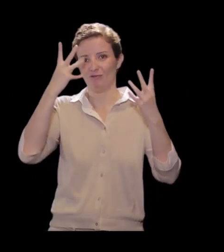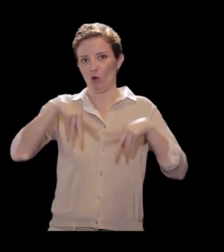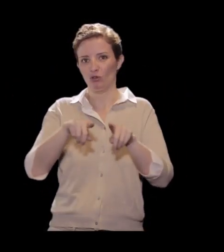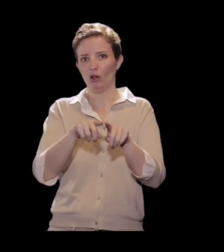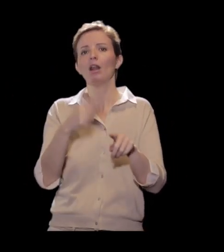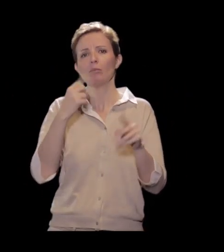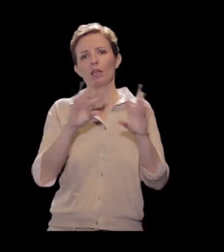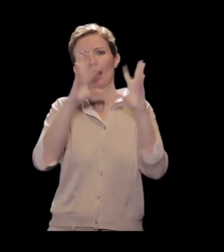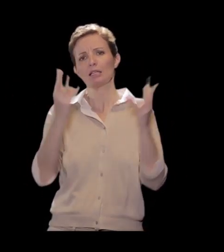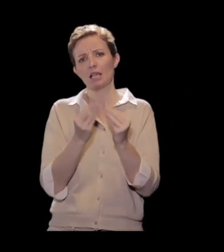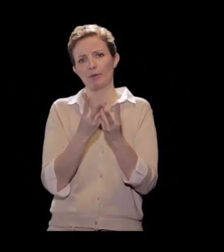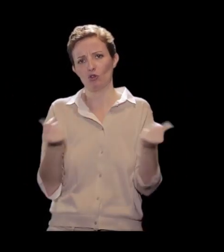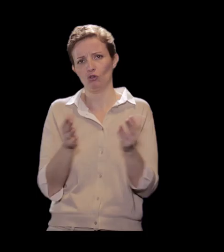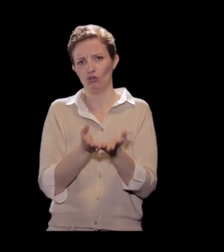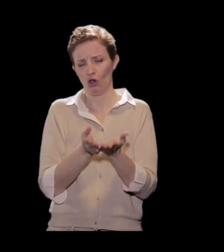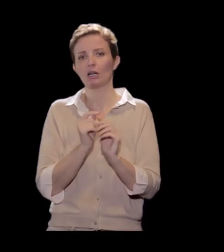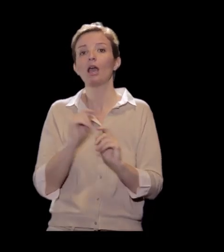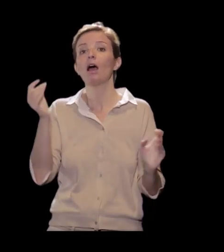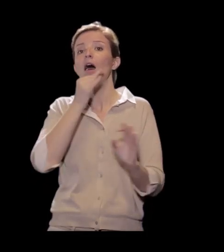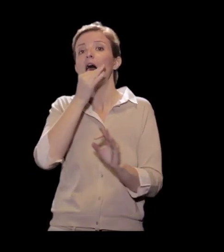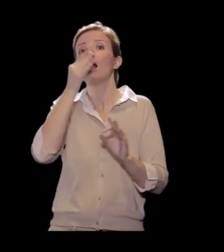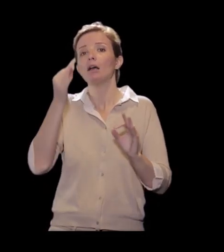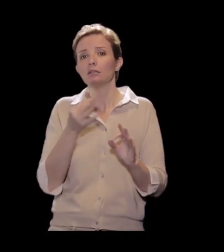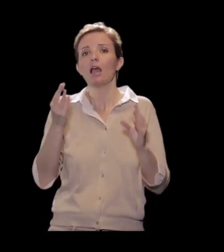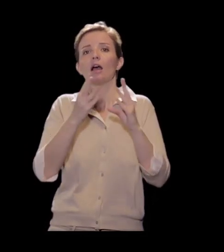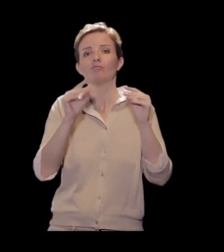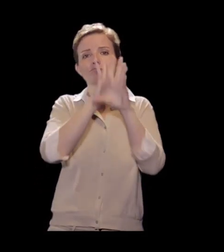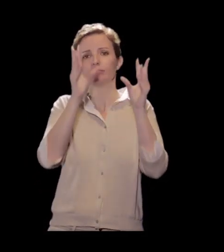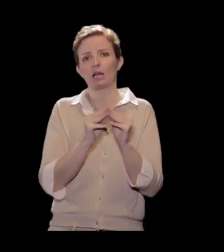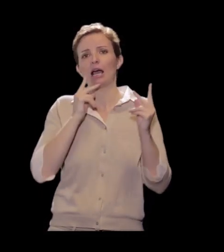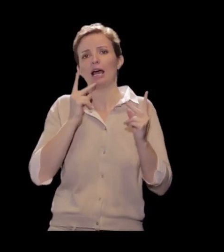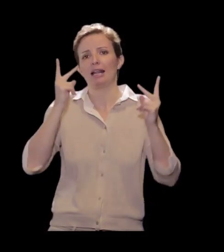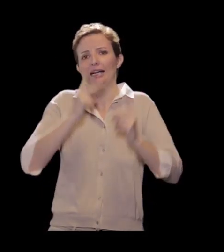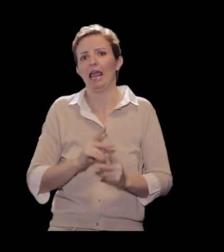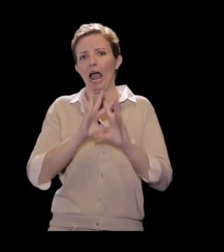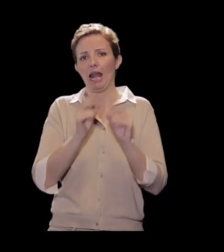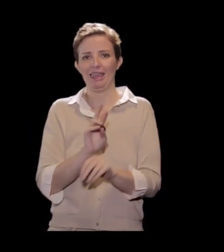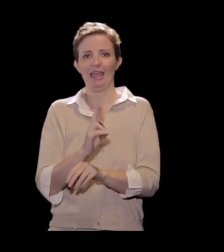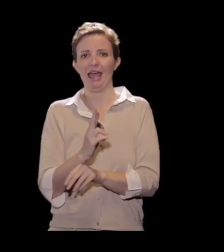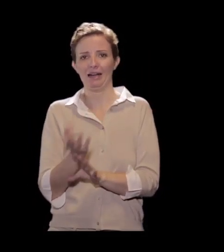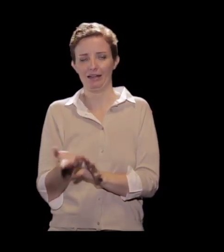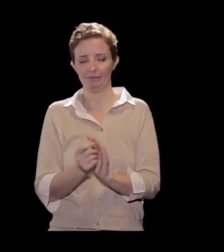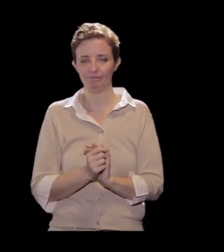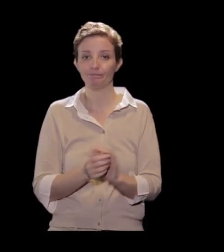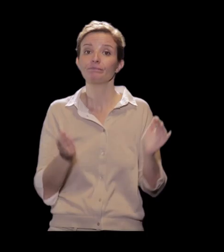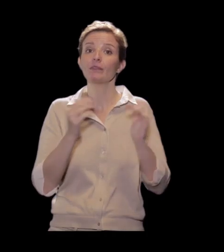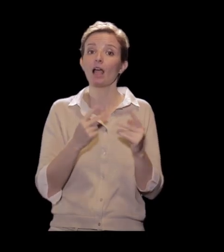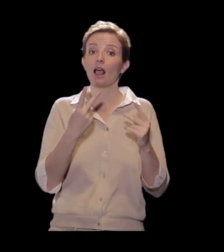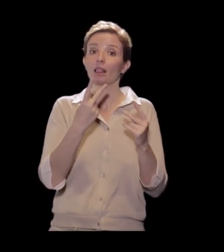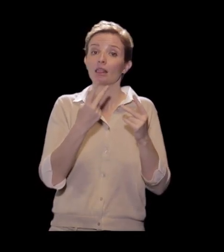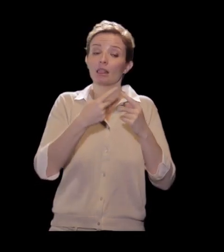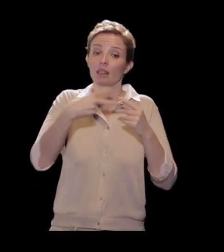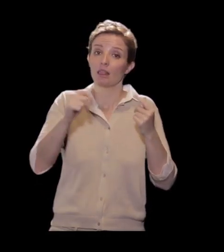viene specificato l'insieme questo è da sottointendere sia l'insieme dei reali r le disequazioni di primo grado